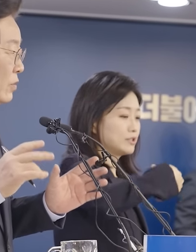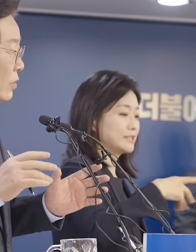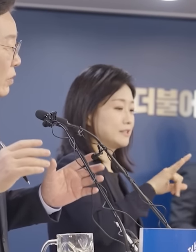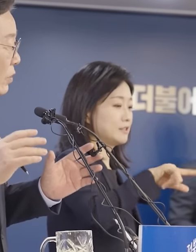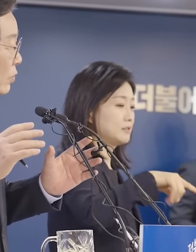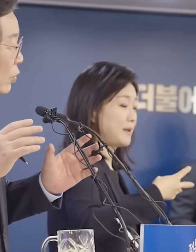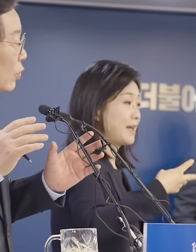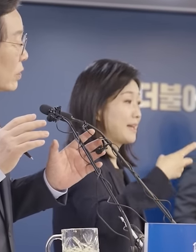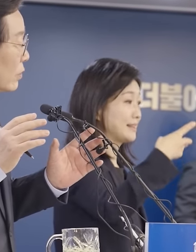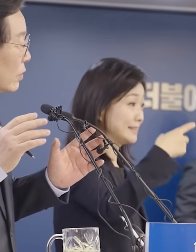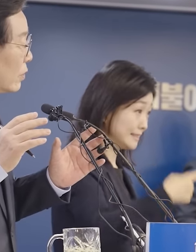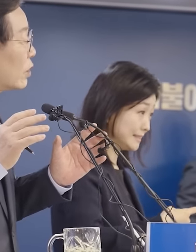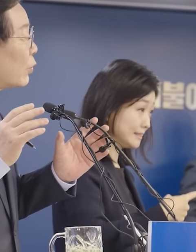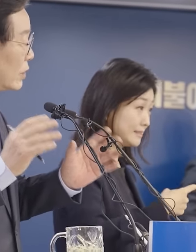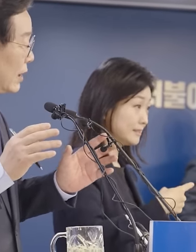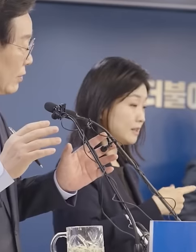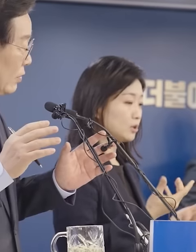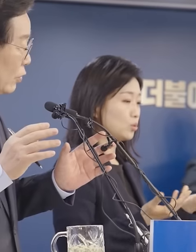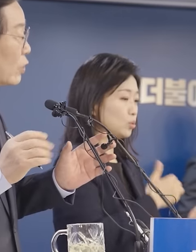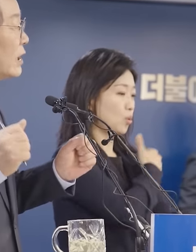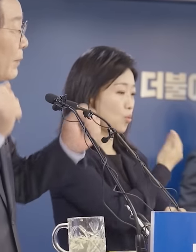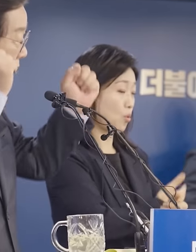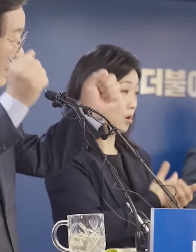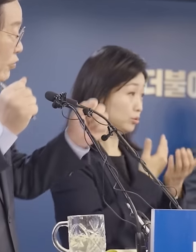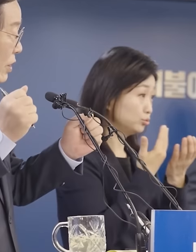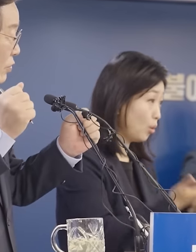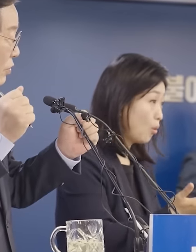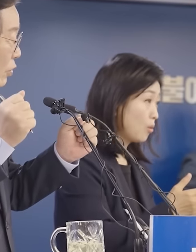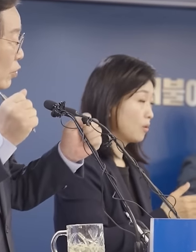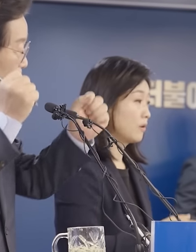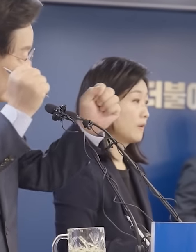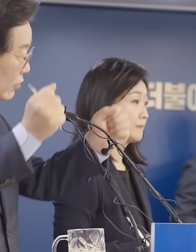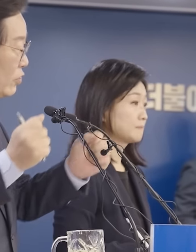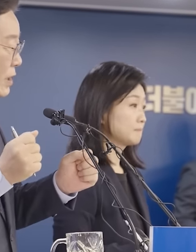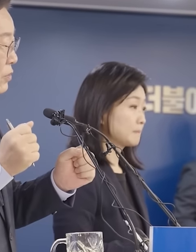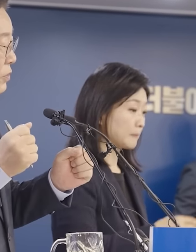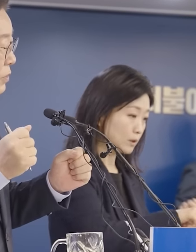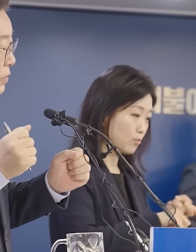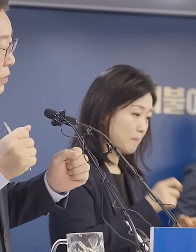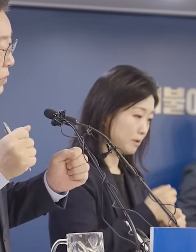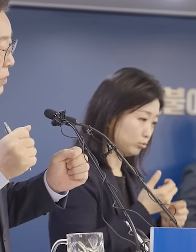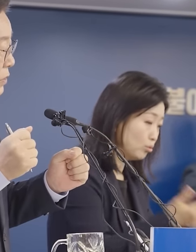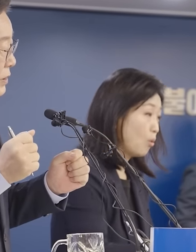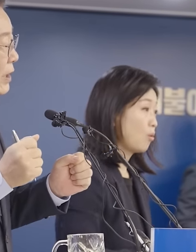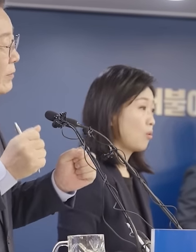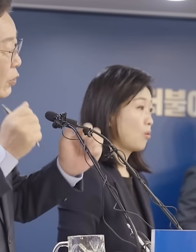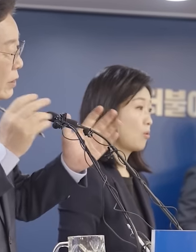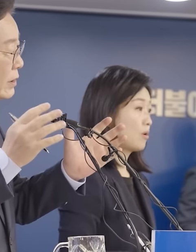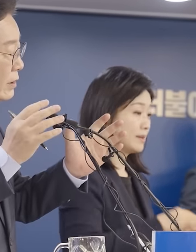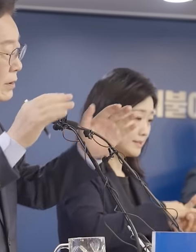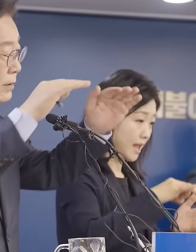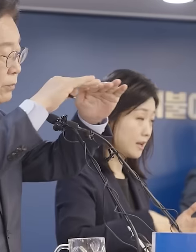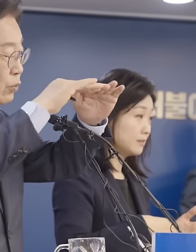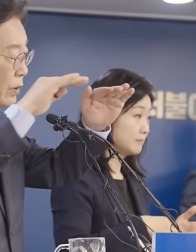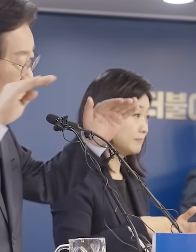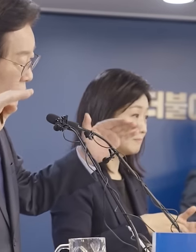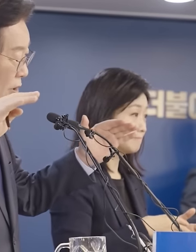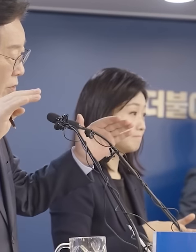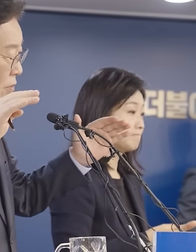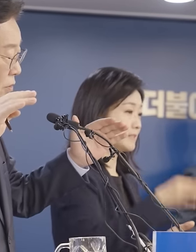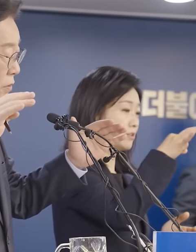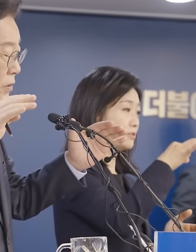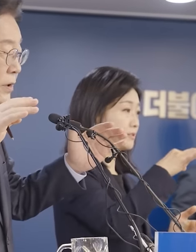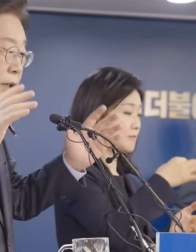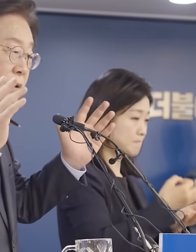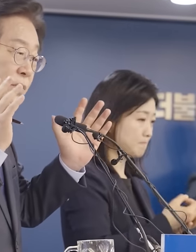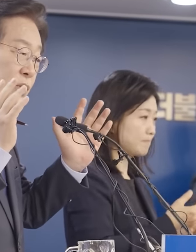시작했죠. 노동권을 보장하고 노동자들이 파업할 수 있게 해주고 노동자만 만들 수 있게 해주고 세금 올려서 분배를